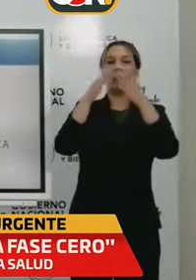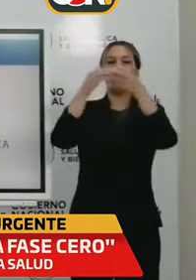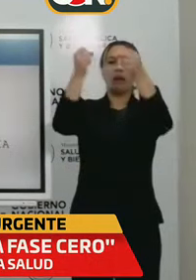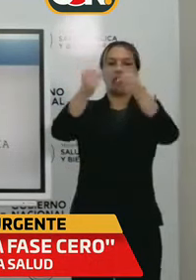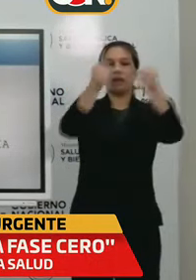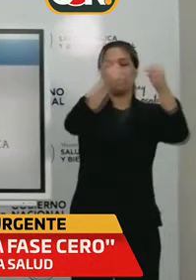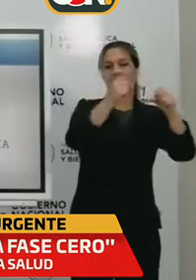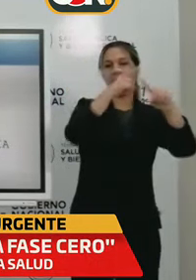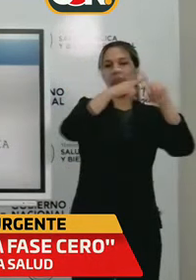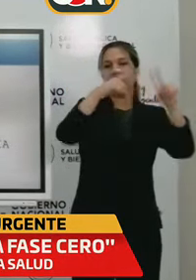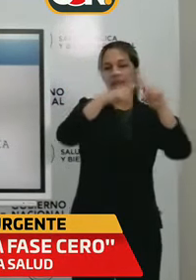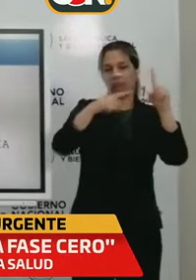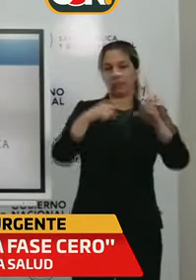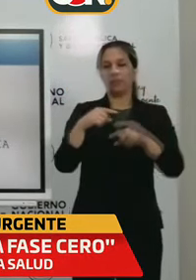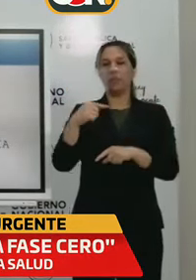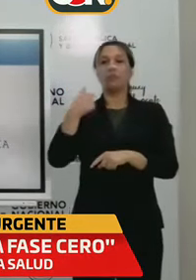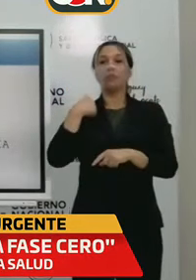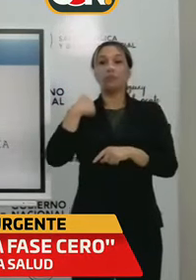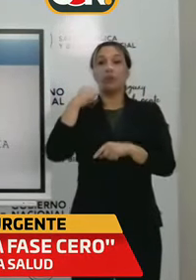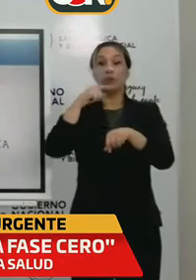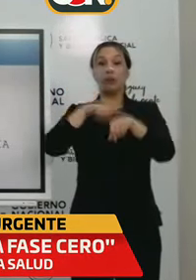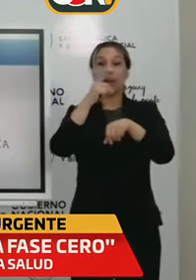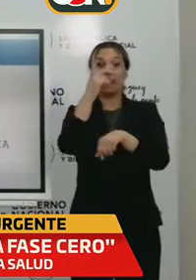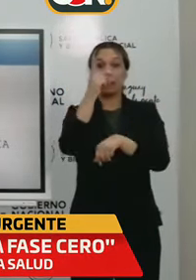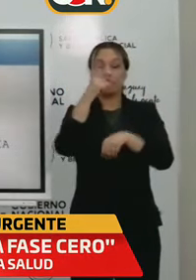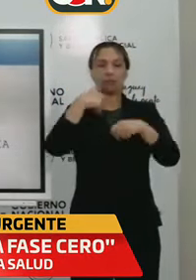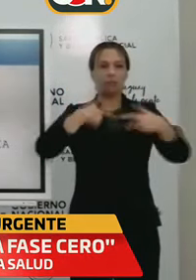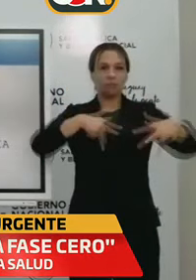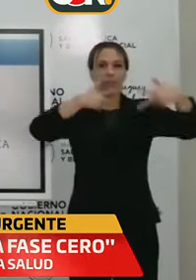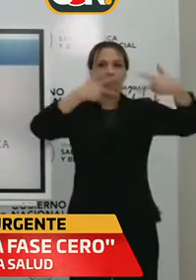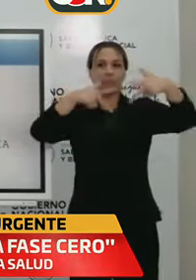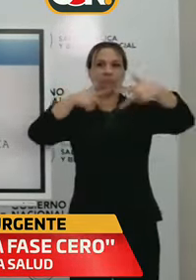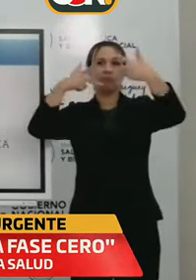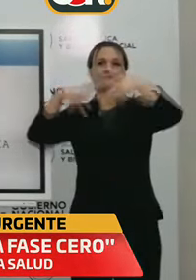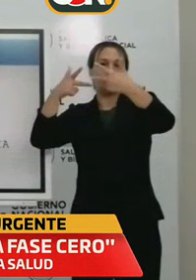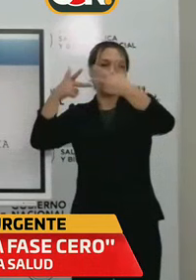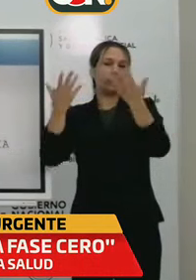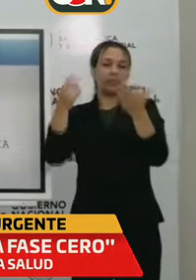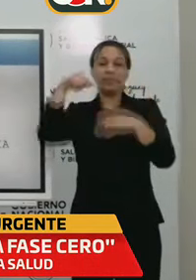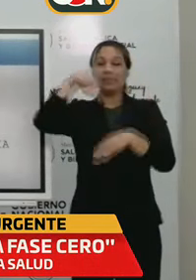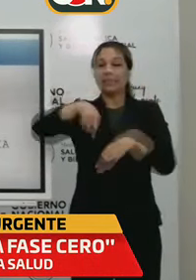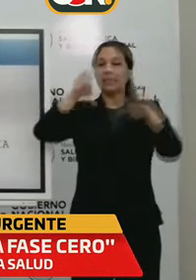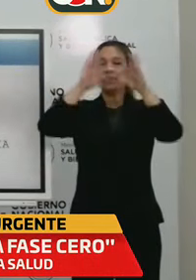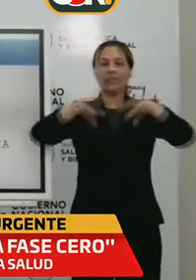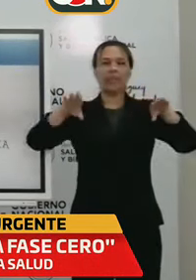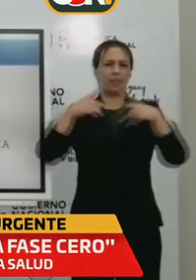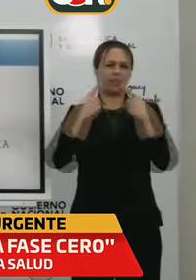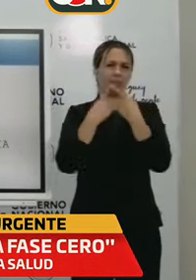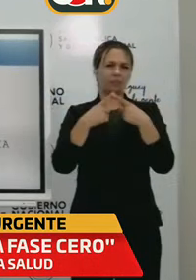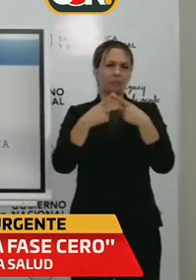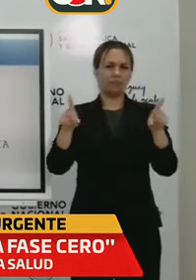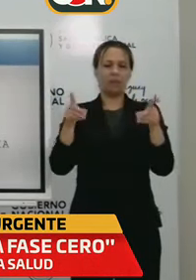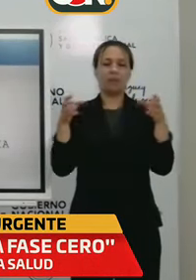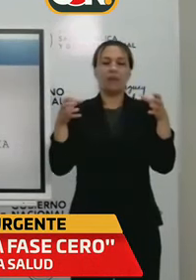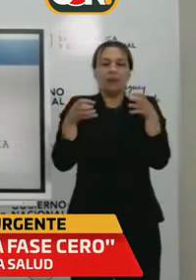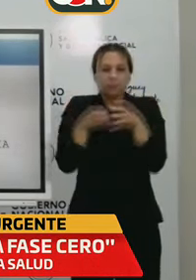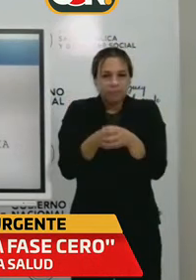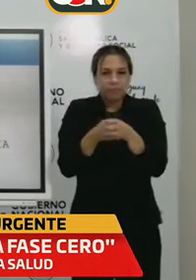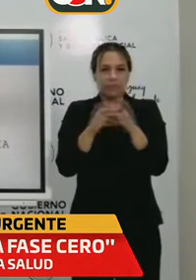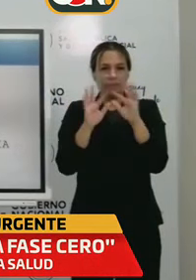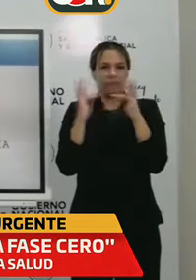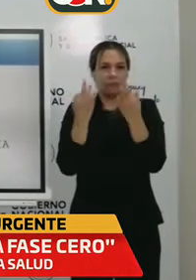tía. Vamos a llamarnos todos a las 12 y vamos a compartir. Esta va a ser una Navidad diferente. Sí vamos a estar en núcleos más pequeños